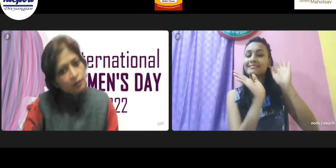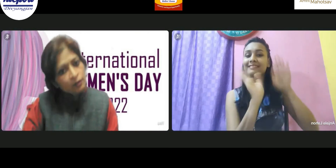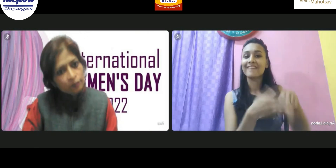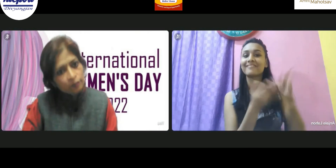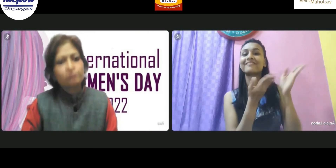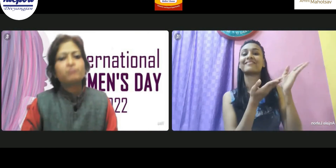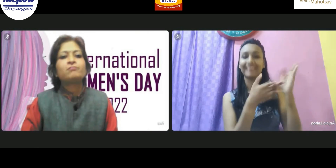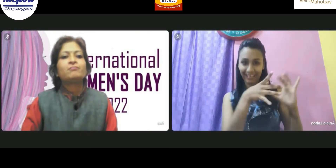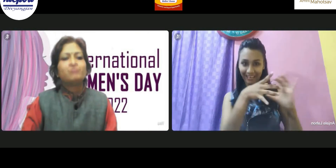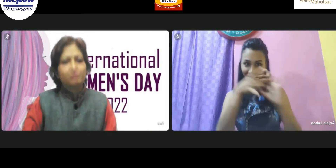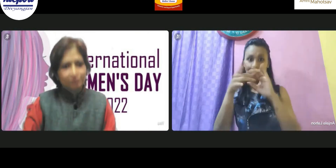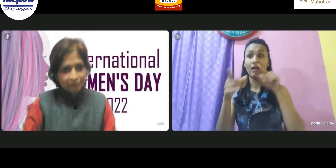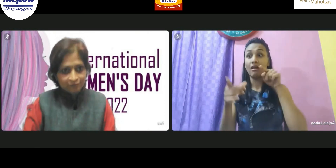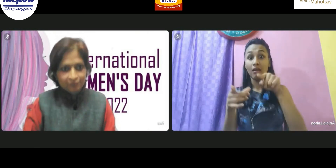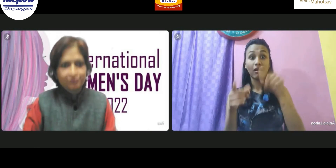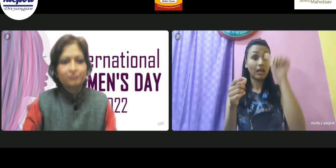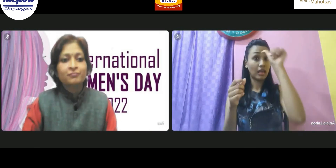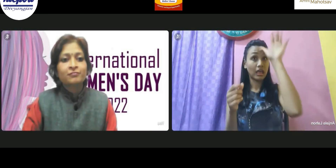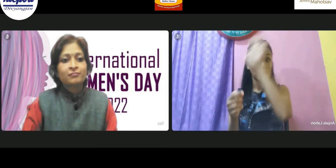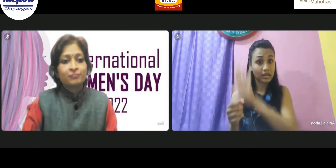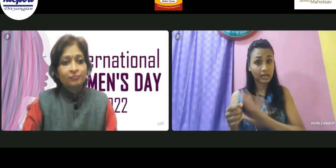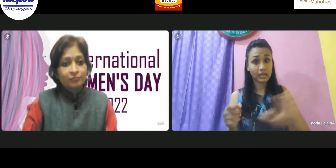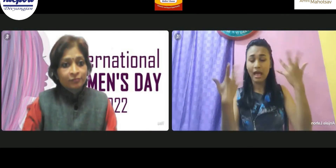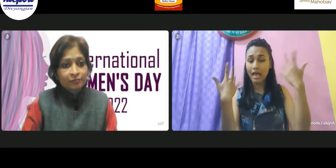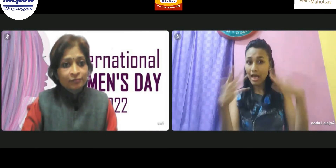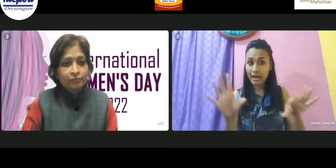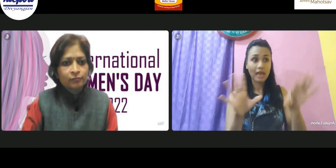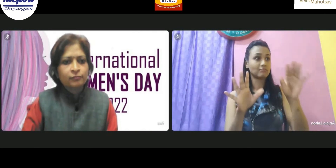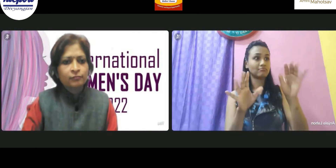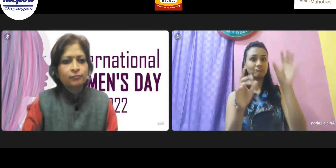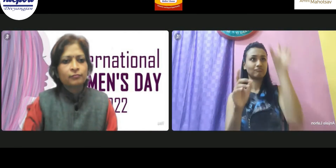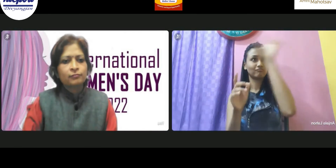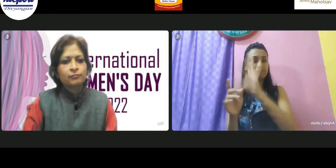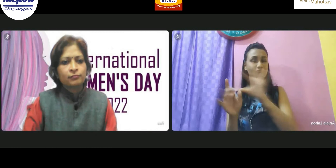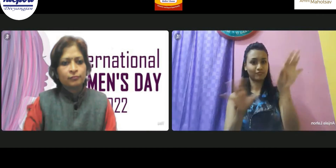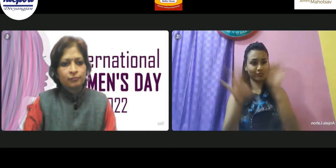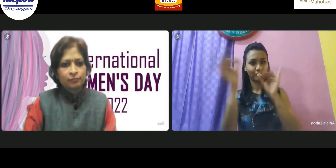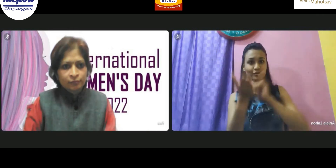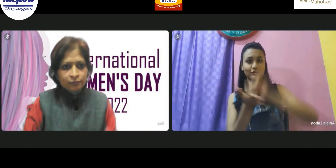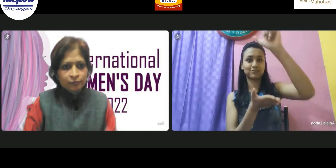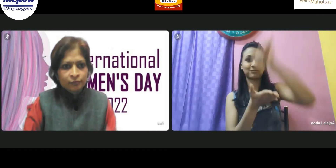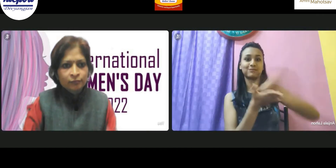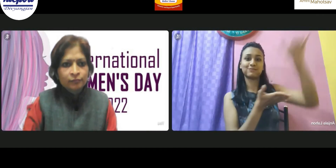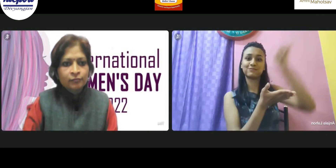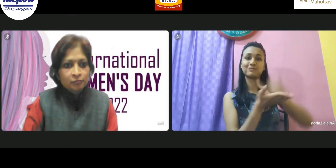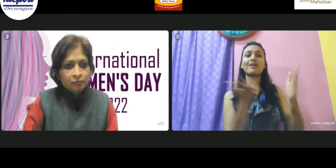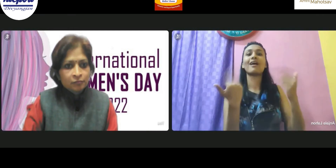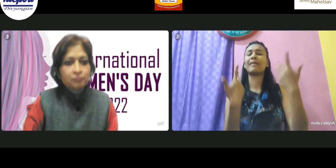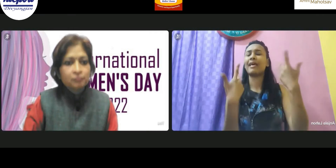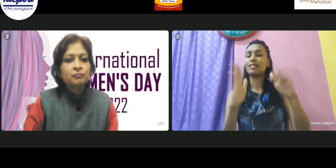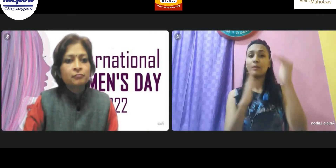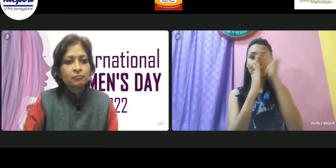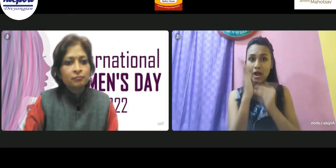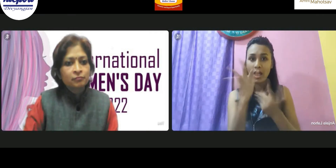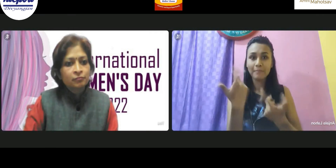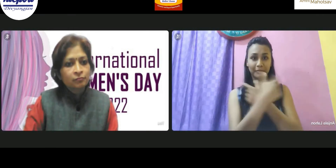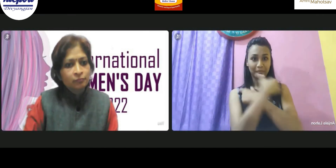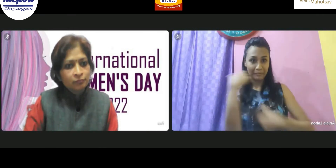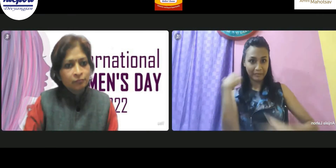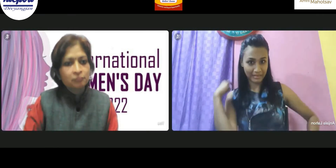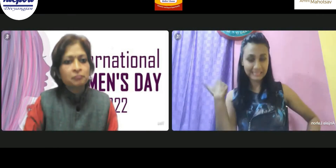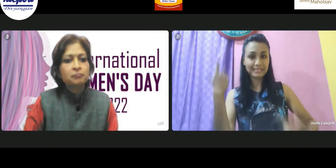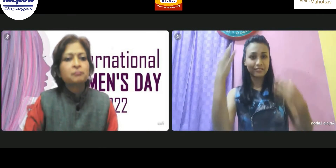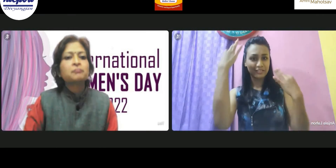ये एसोसिएशन दिल्ली में है, और भारत के अलग अलग राज्यों से इस तरह के